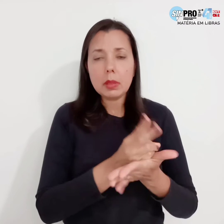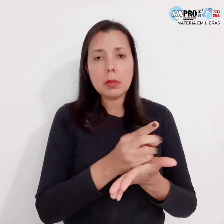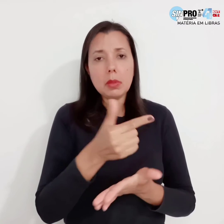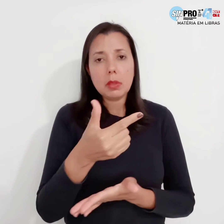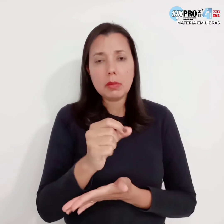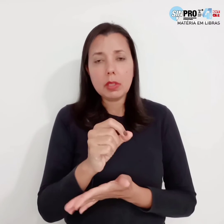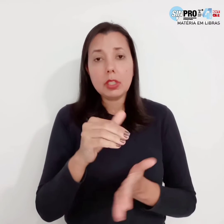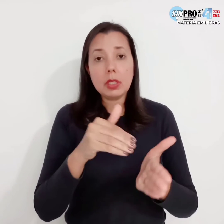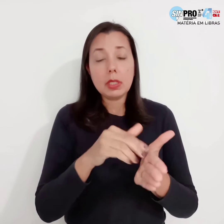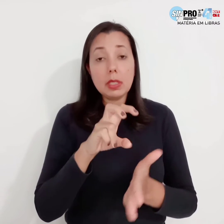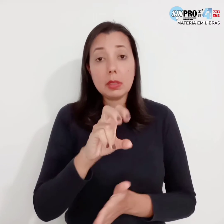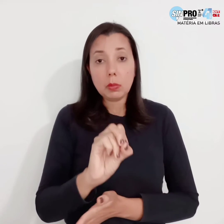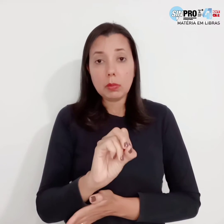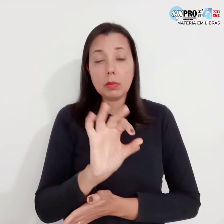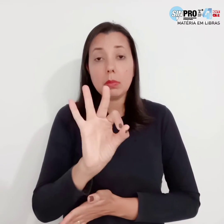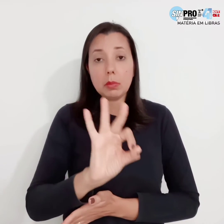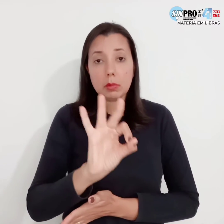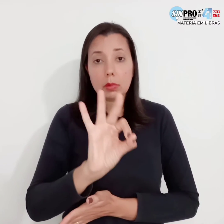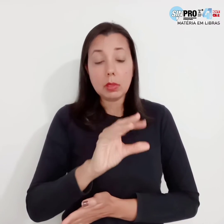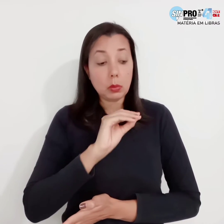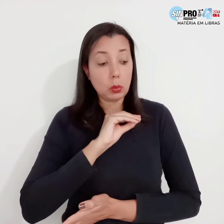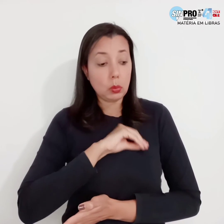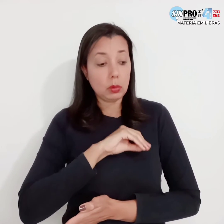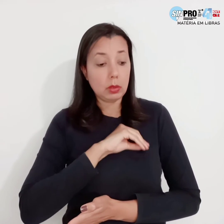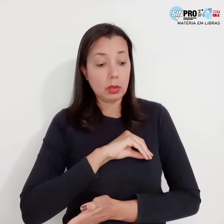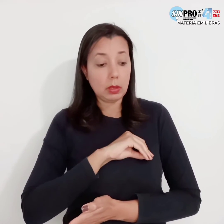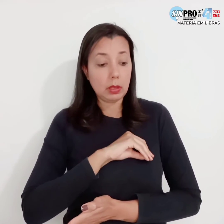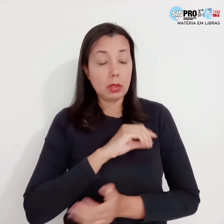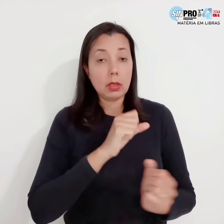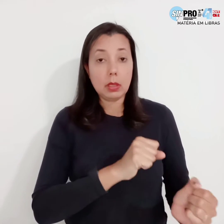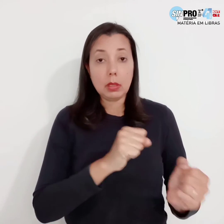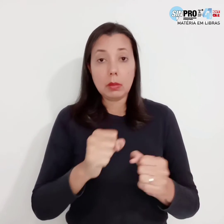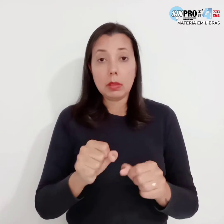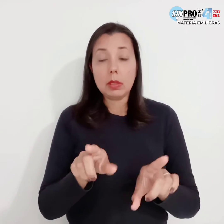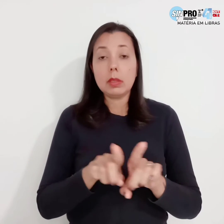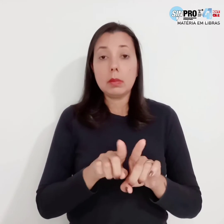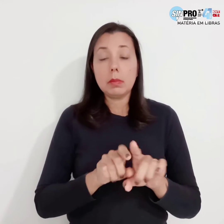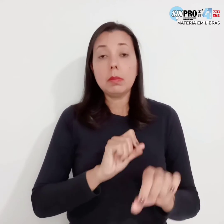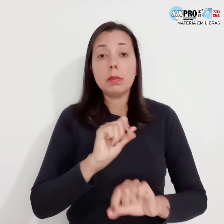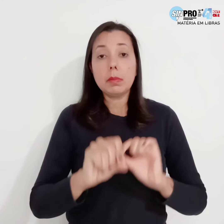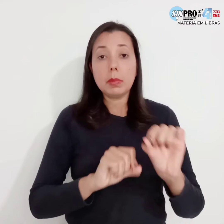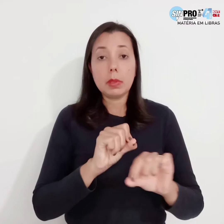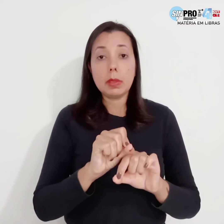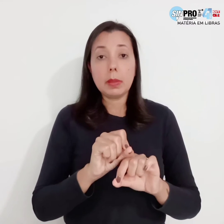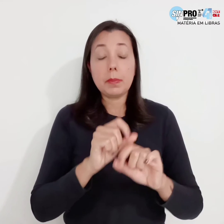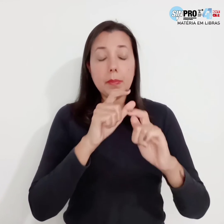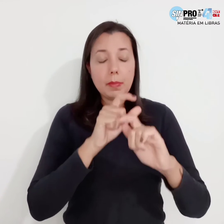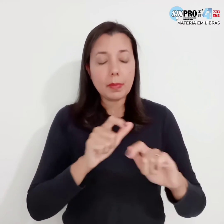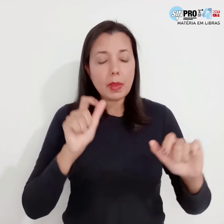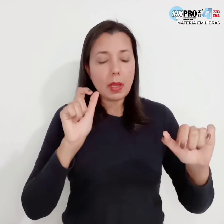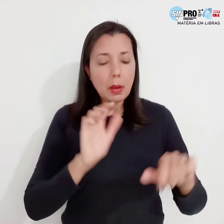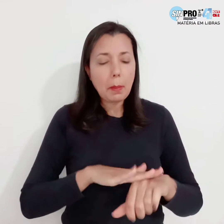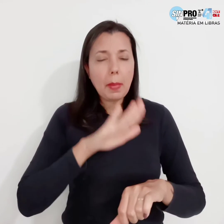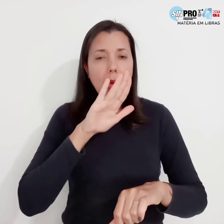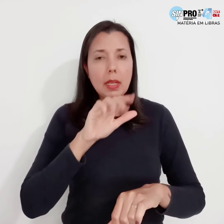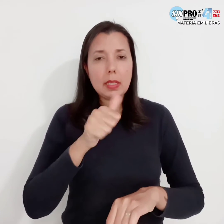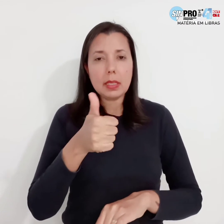a 50% da renda e do poder aquisitivo, há mais de